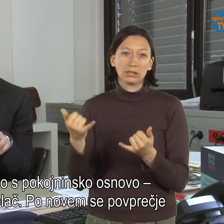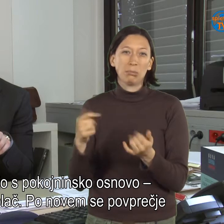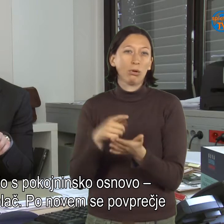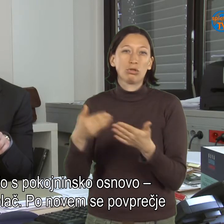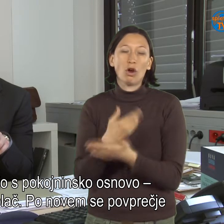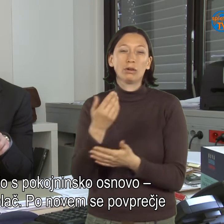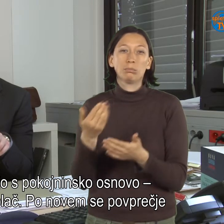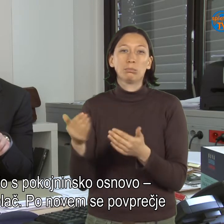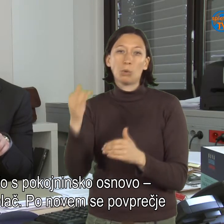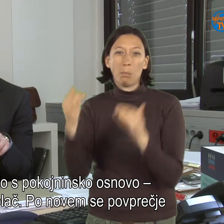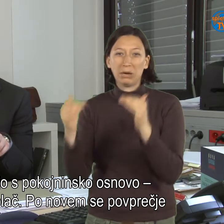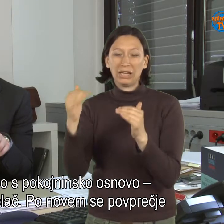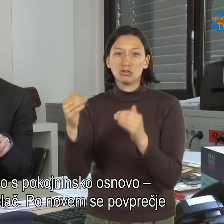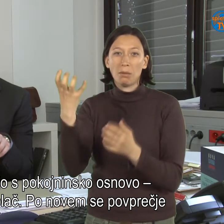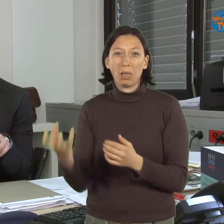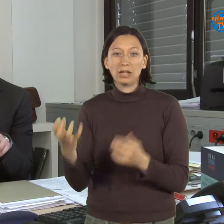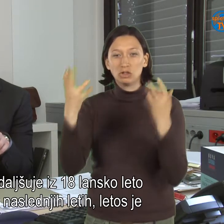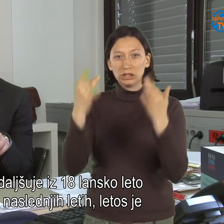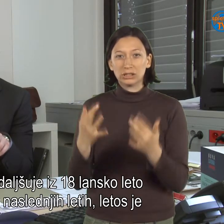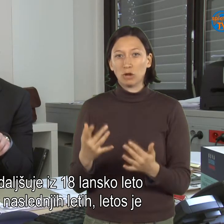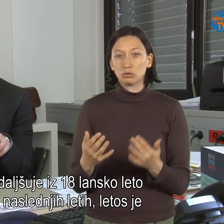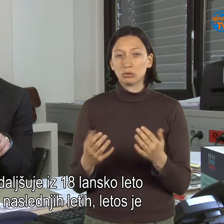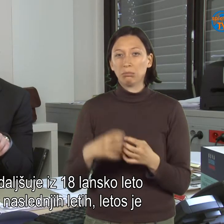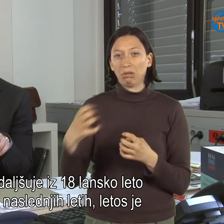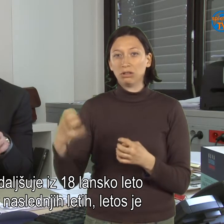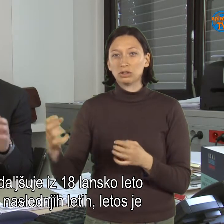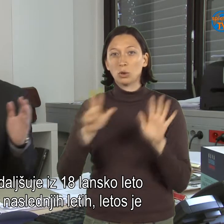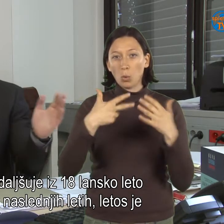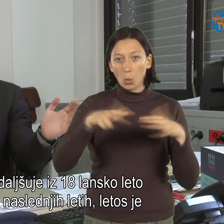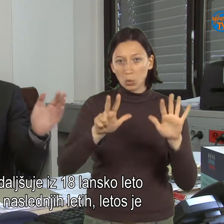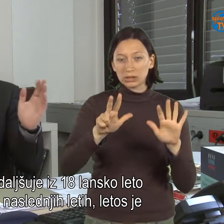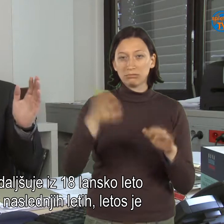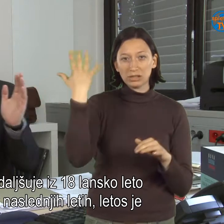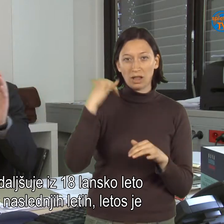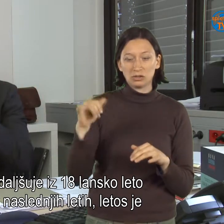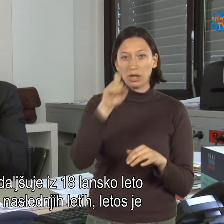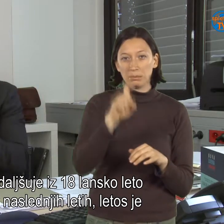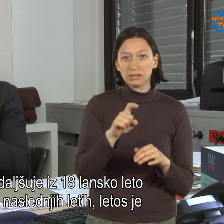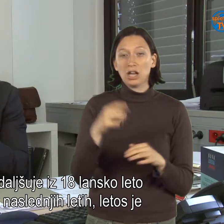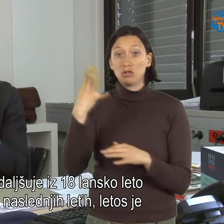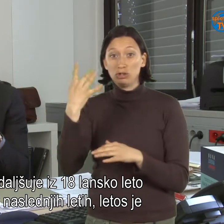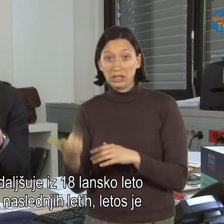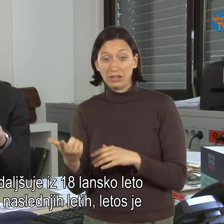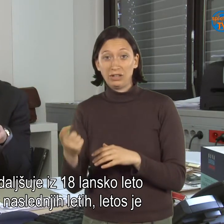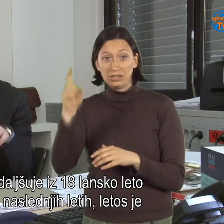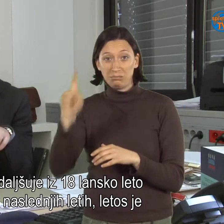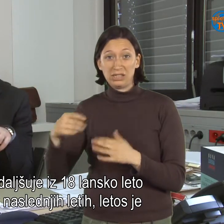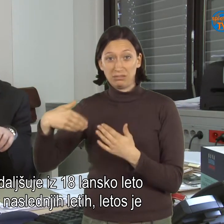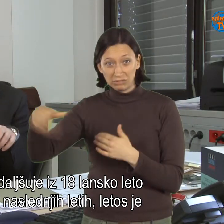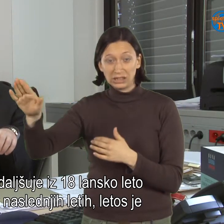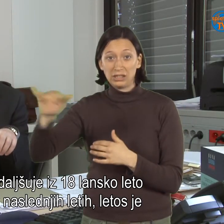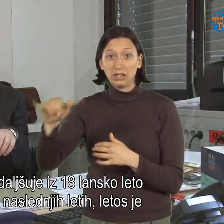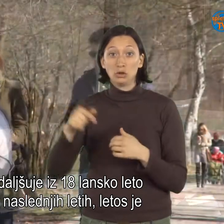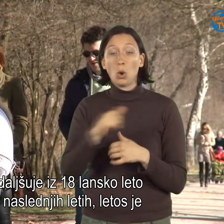po novem se to povprečje plač, izračun povprečja plač podaljšuje iz 18 lansko leto na 24 v naslednjih